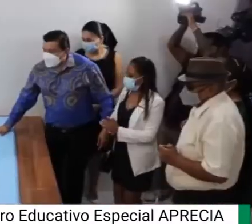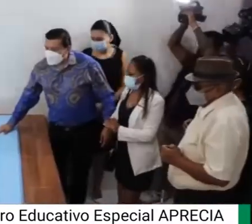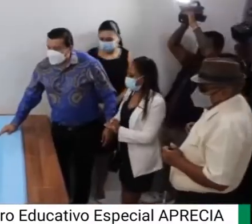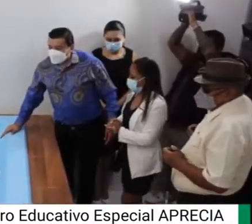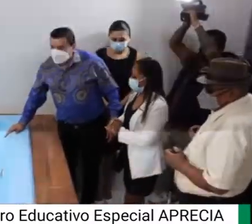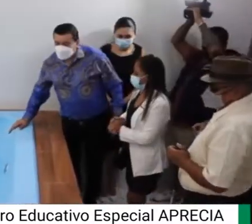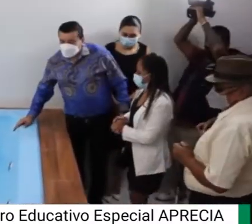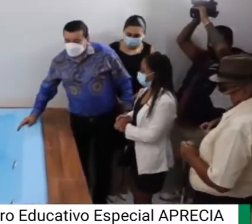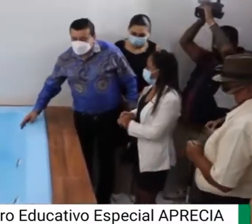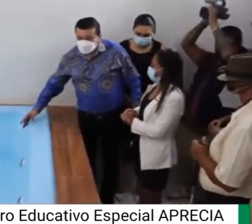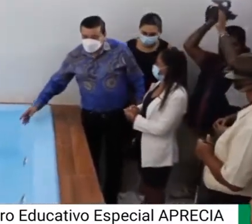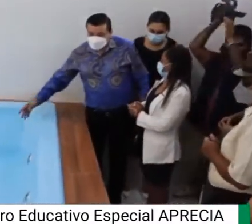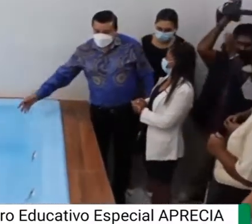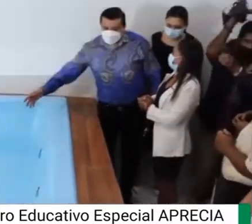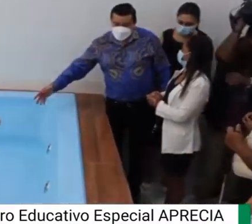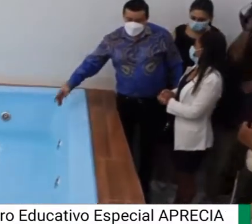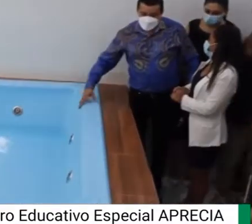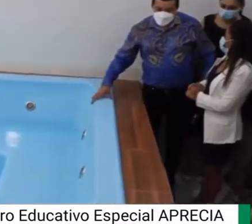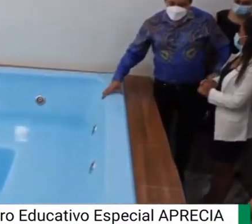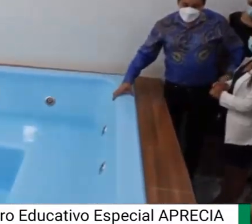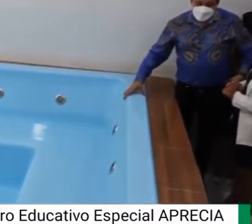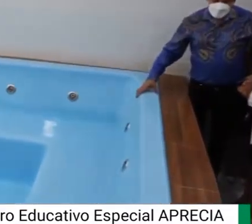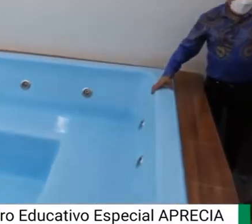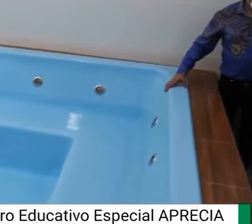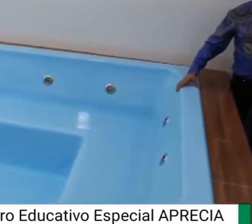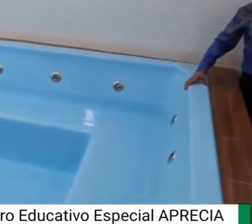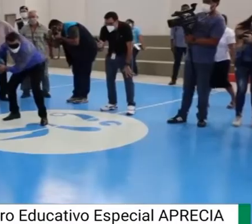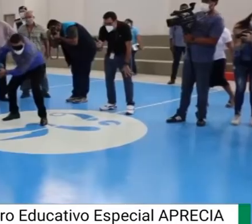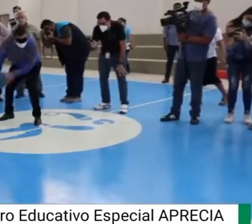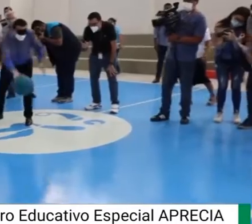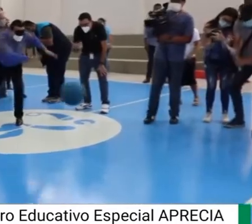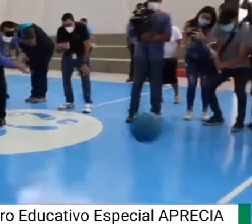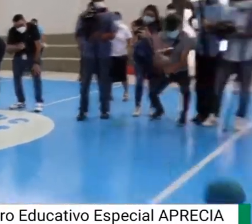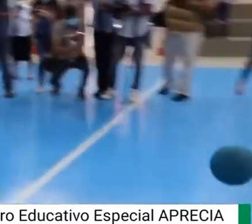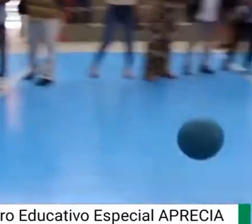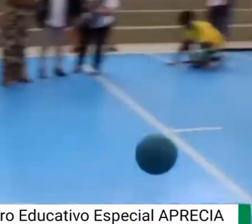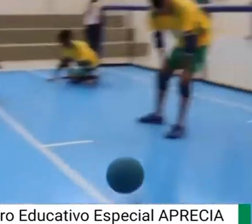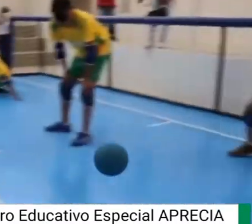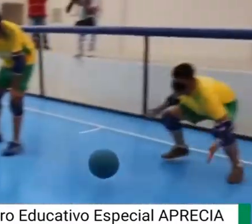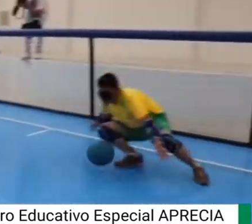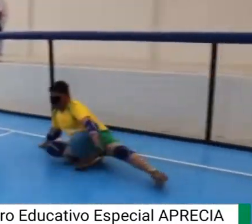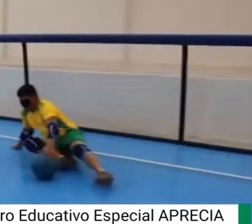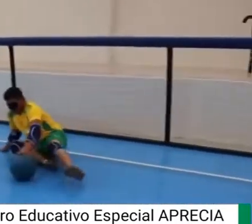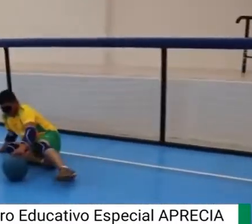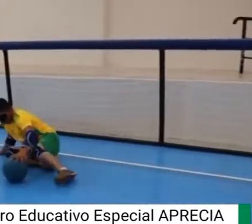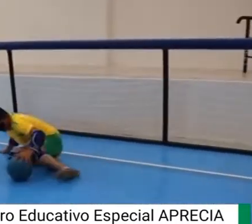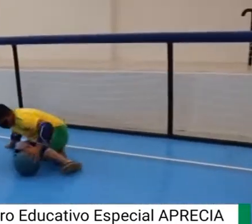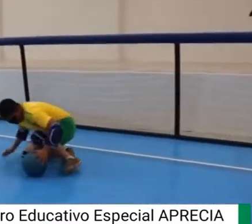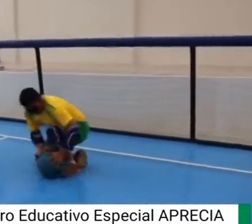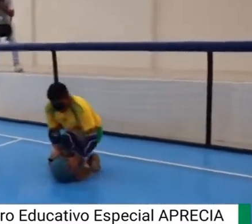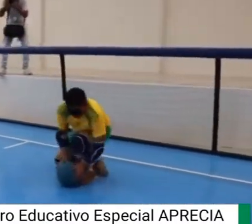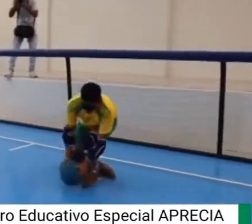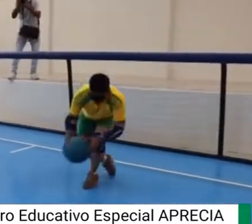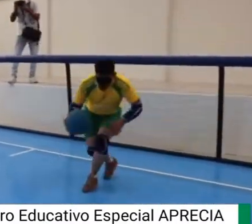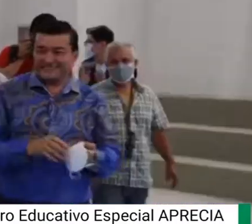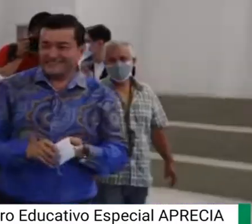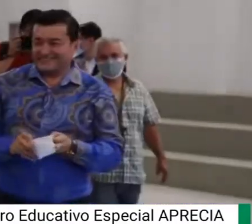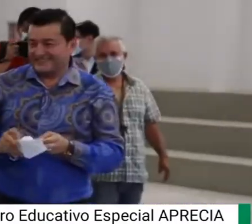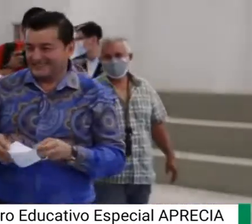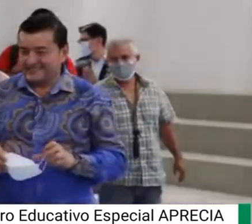todos los meses, desde que entré de alcalde, lo primero que le dije, el bono de discapacidad tiene que